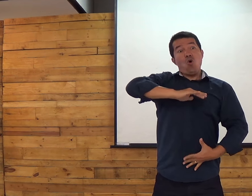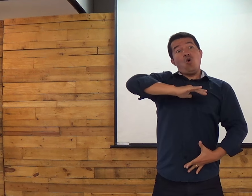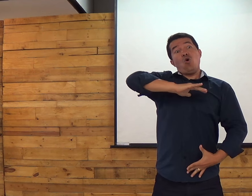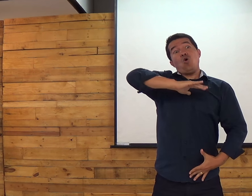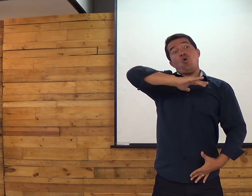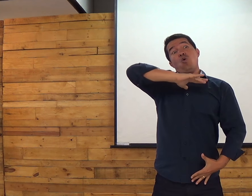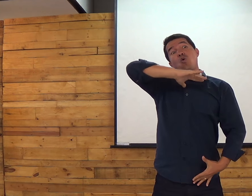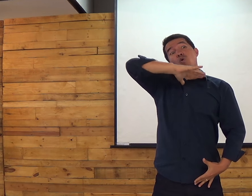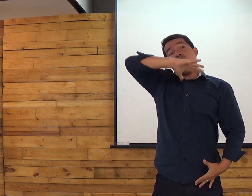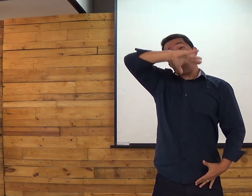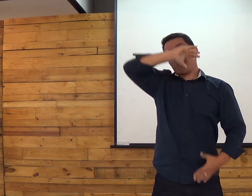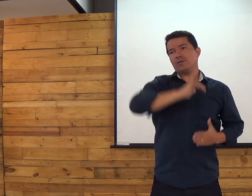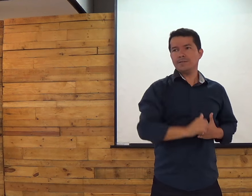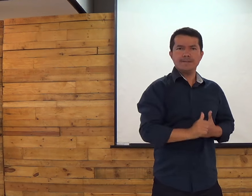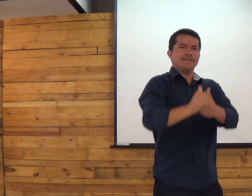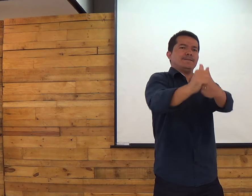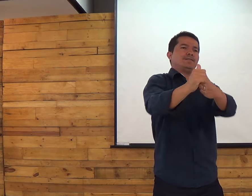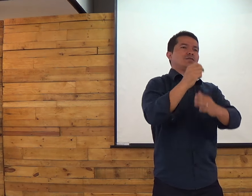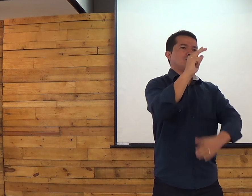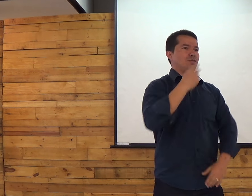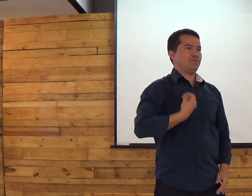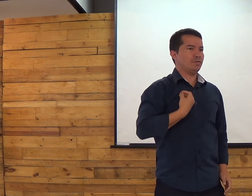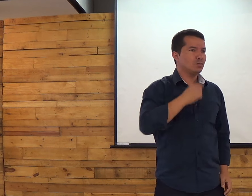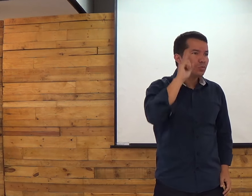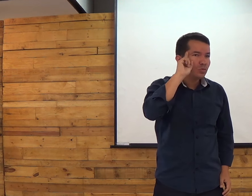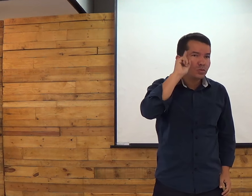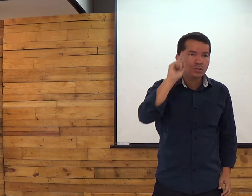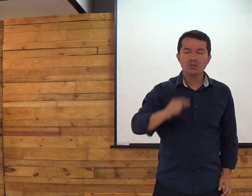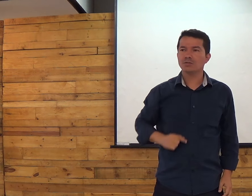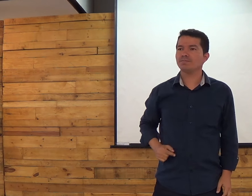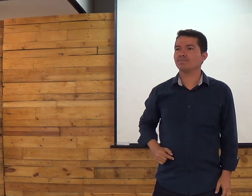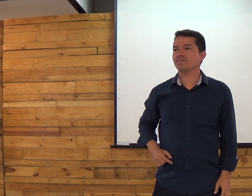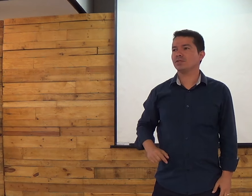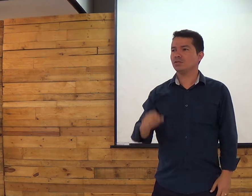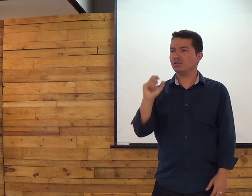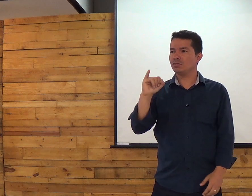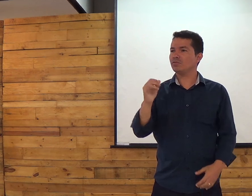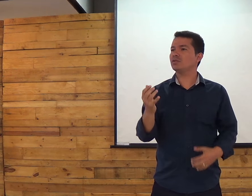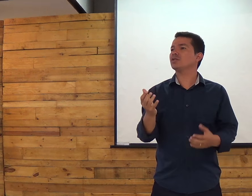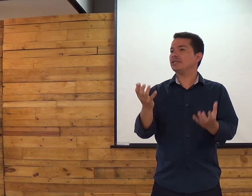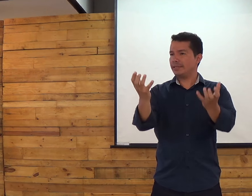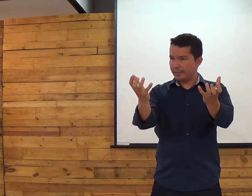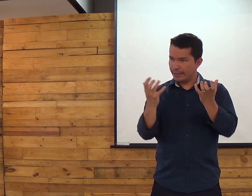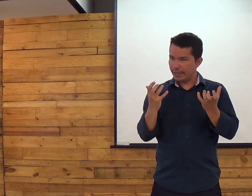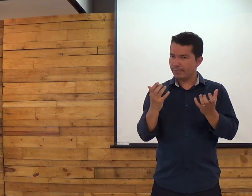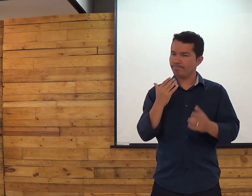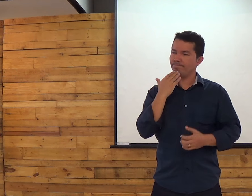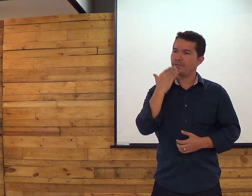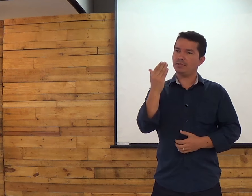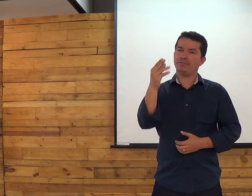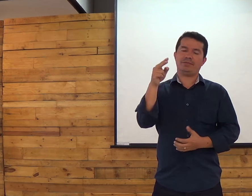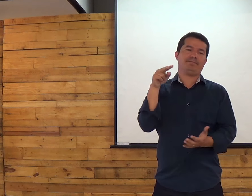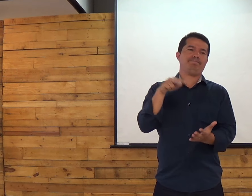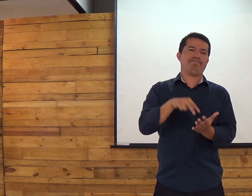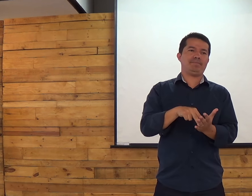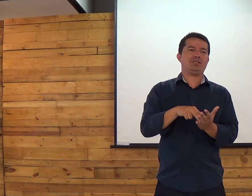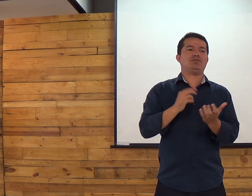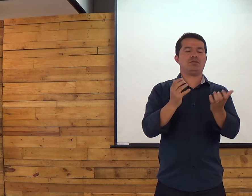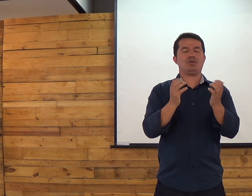árvore, deseja que Deus encha a sua vida e a guie todo dia, todo tempo. Se você deseja isso,